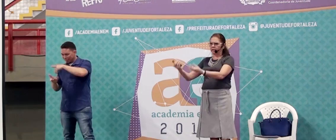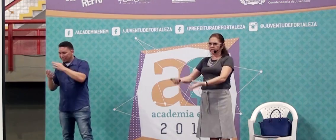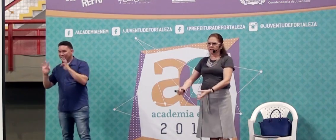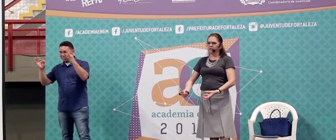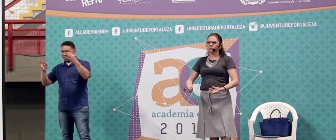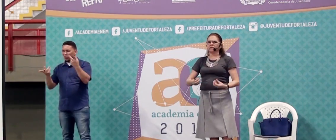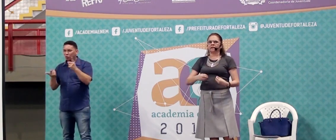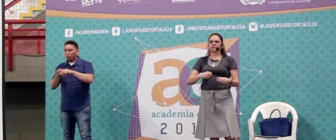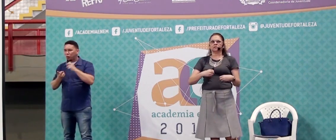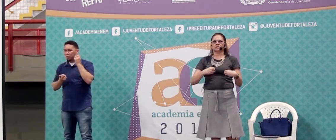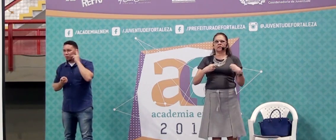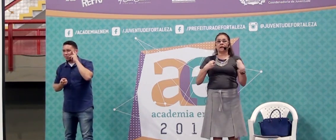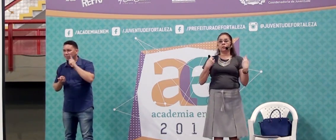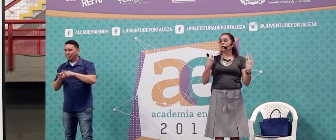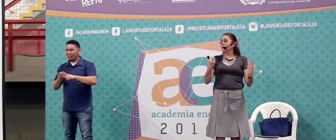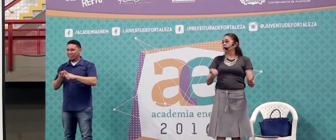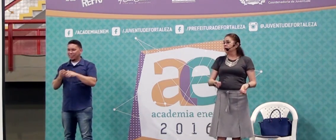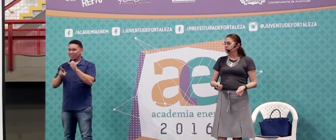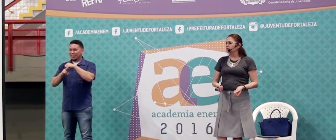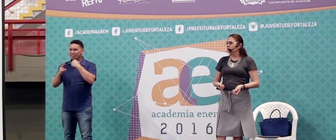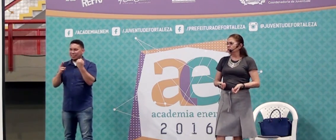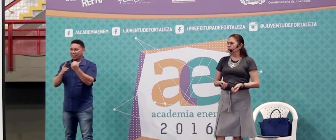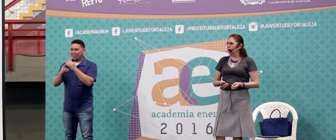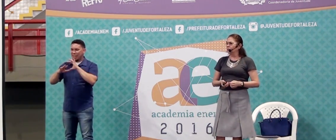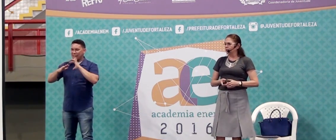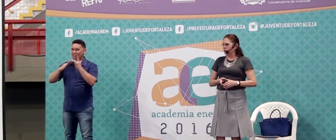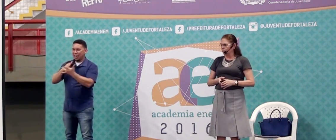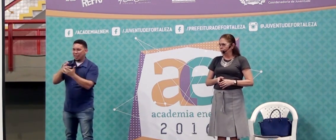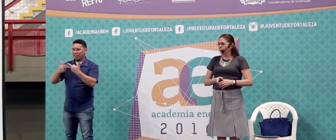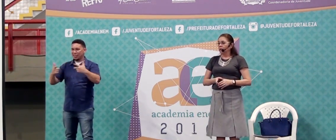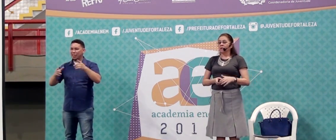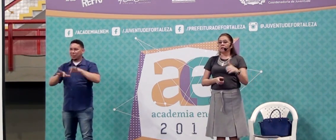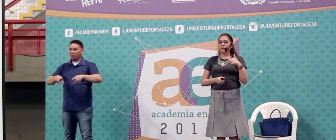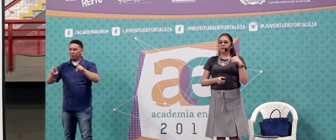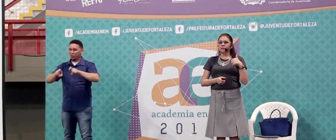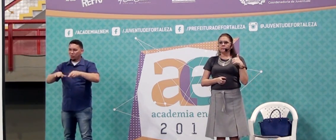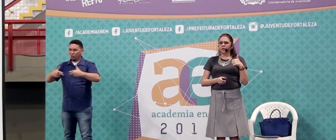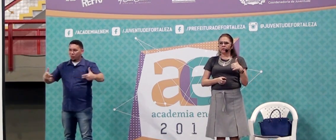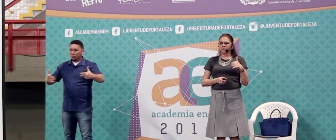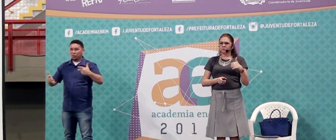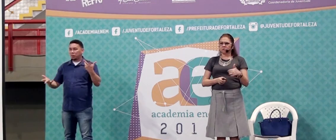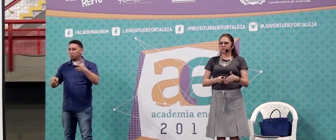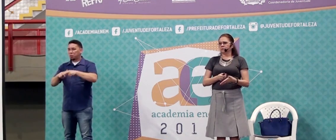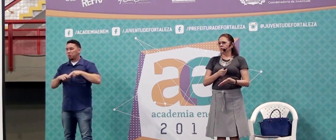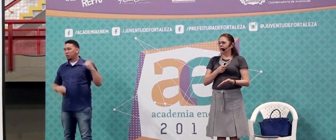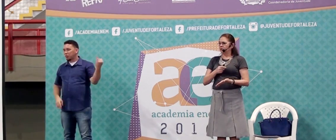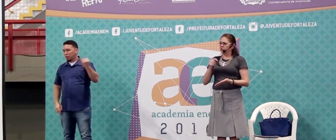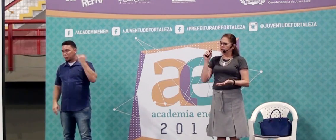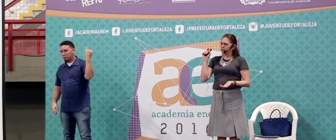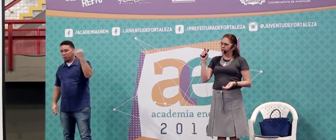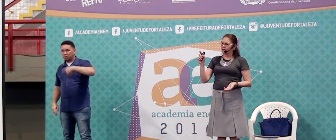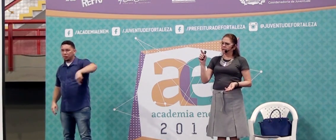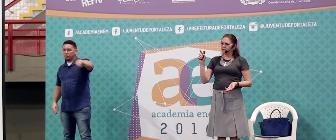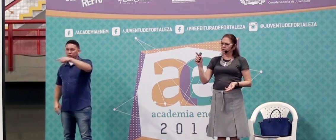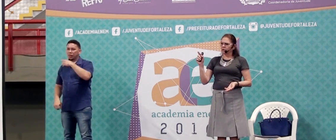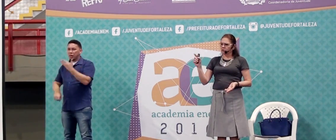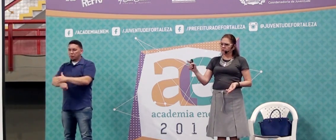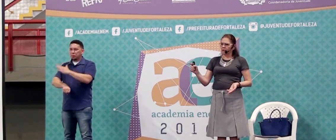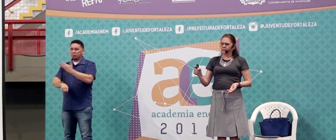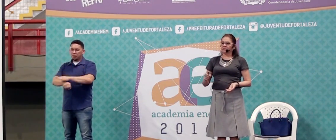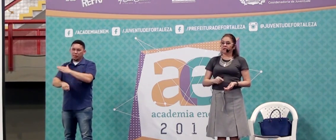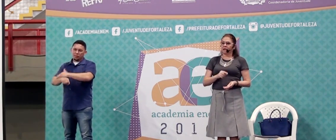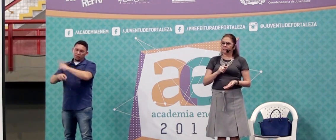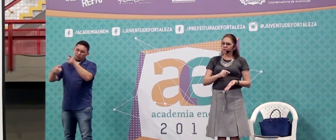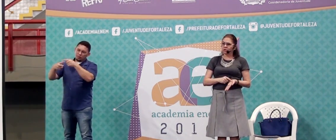celular, criança que usa rede social, criança que usa computador. Então é importantíssimo a gente treinar esses